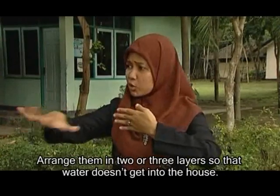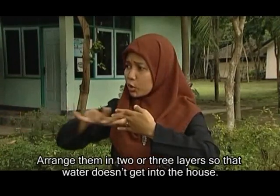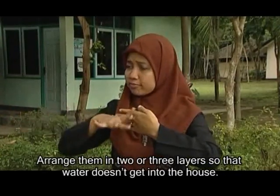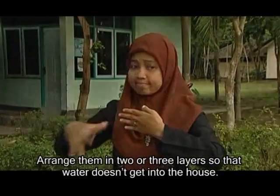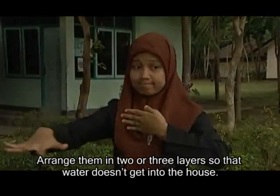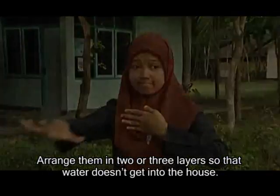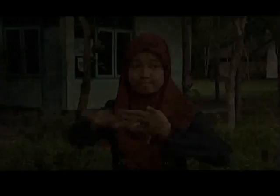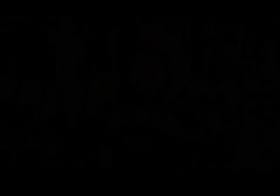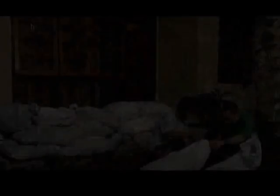masuk.